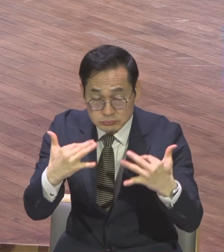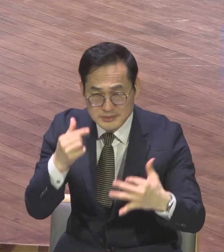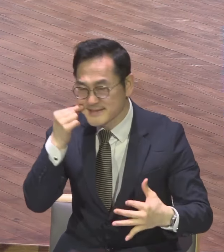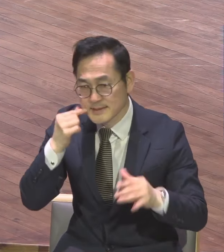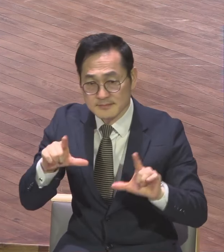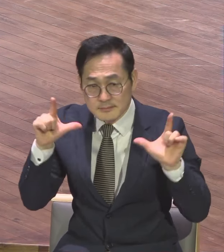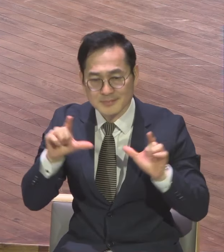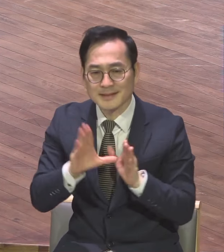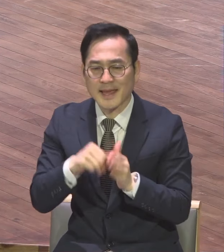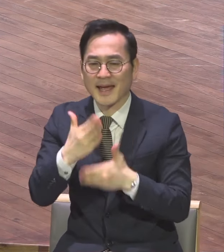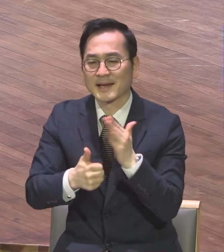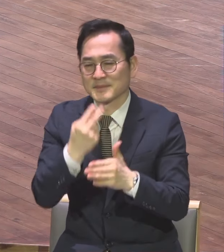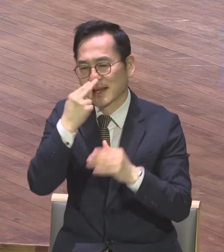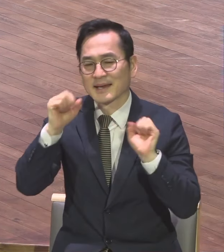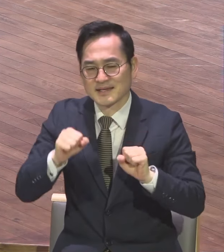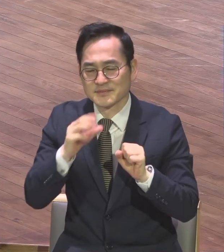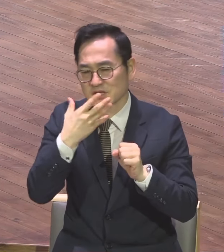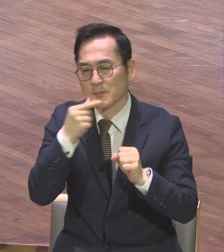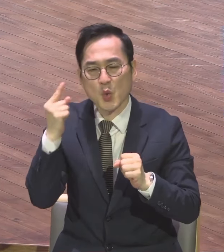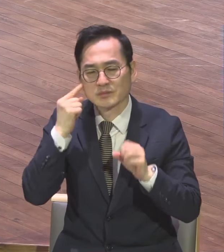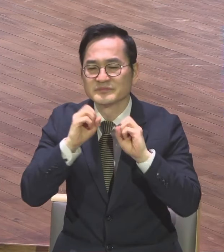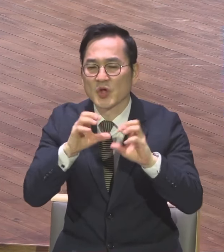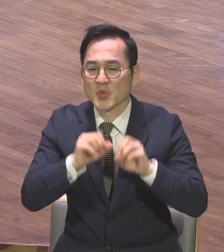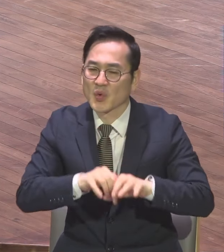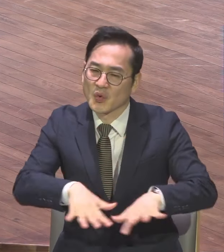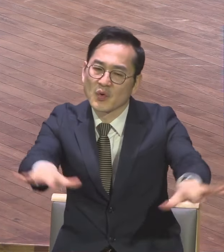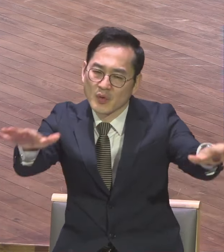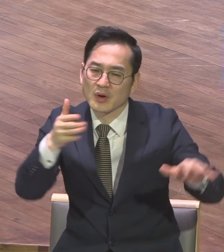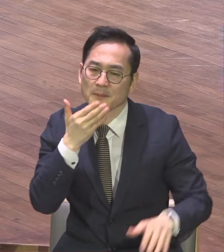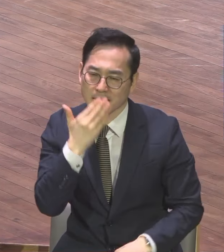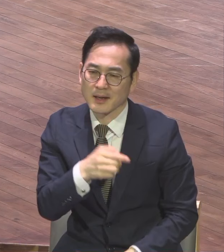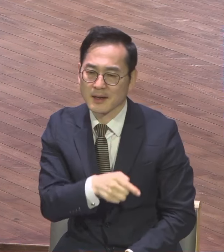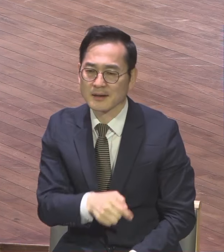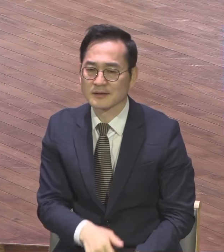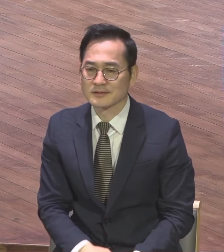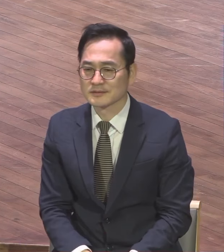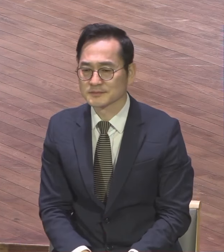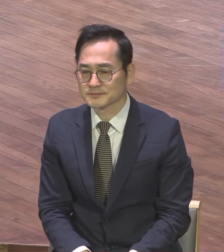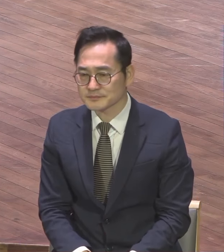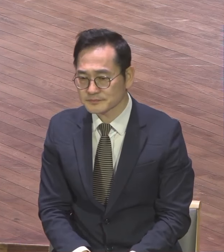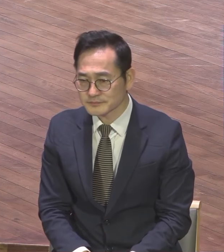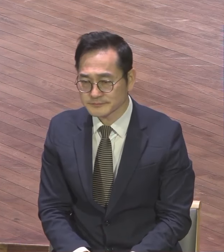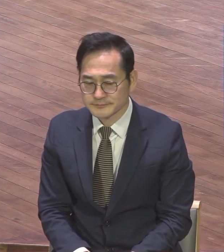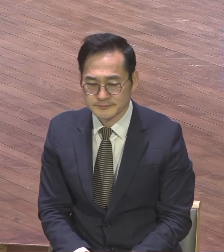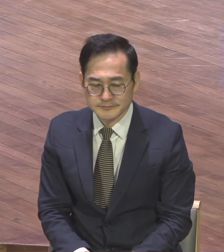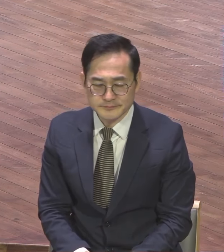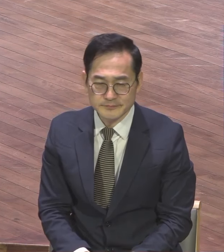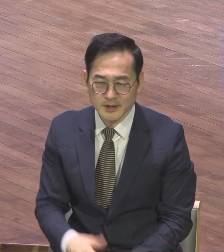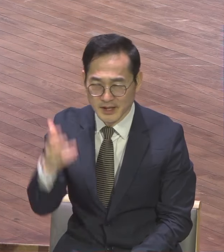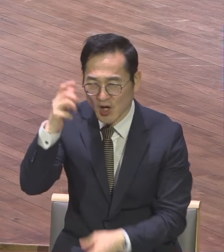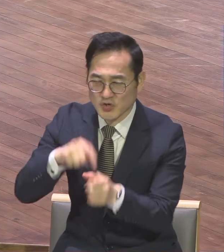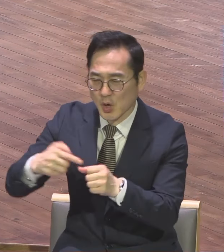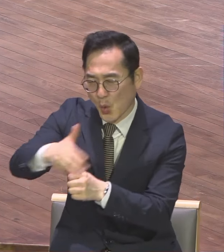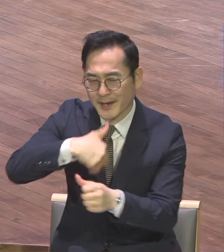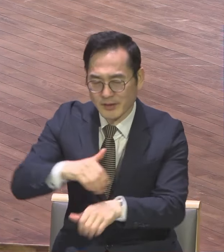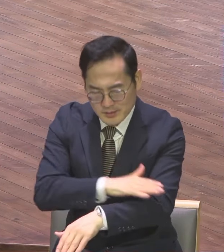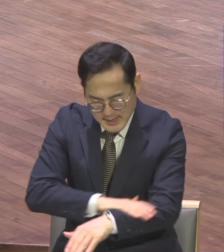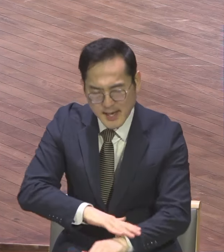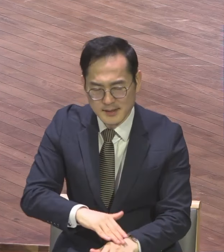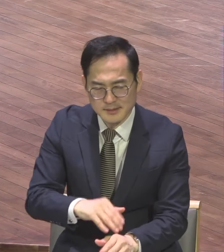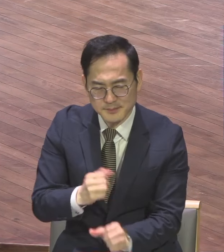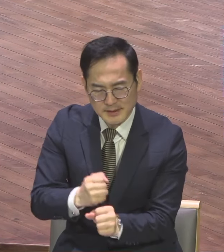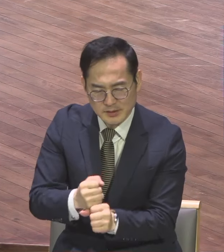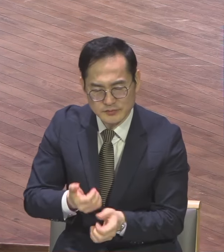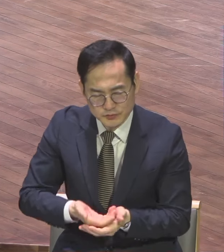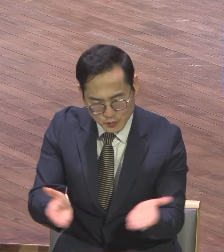증거를 했습니다. 교회와 가정이 이런 영적 환경을 조성해서 모든 렘너들이 삼섬에서